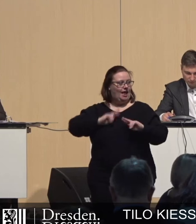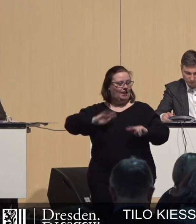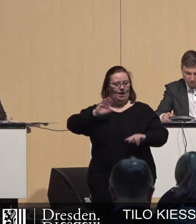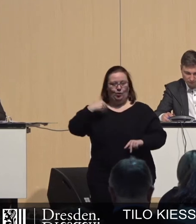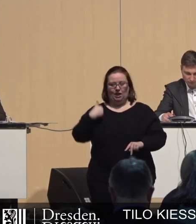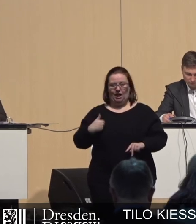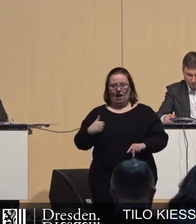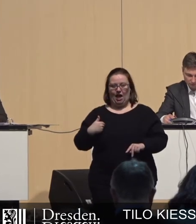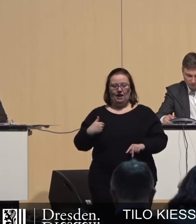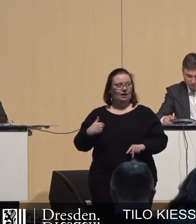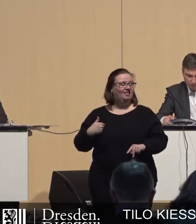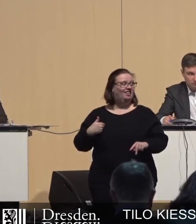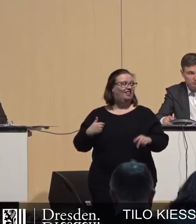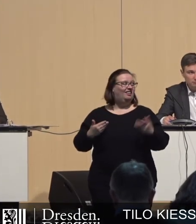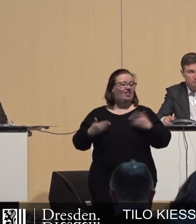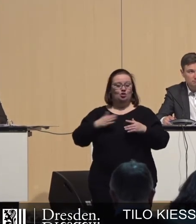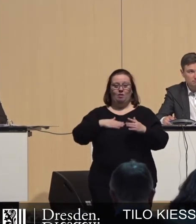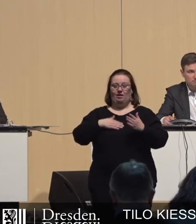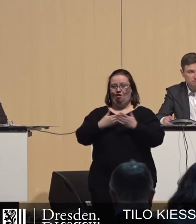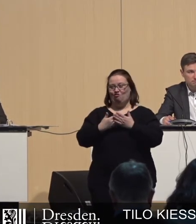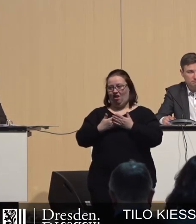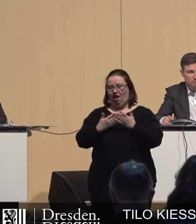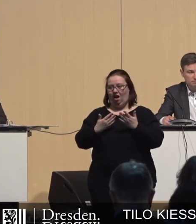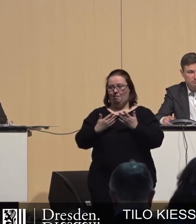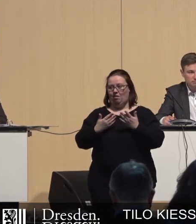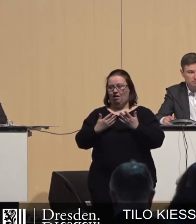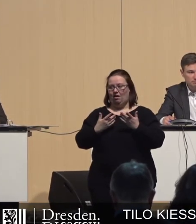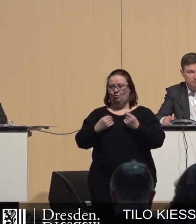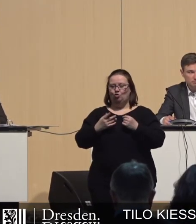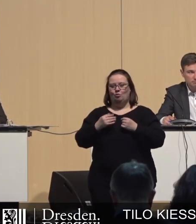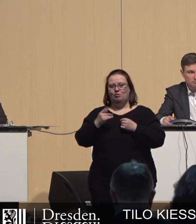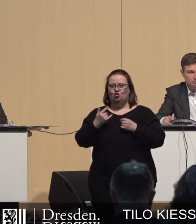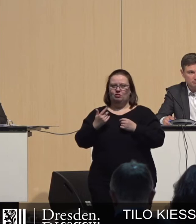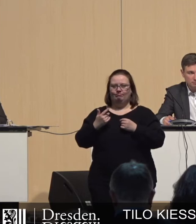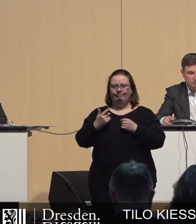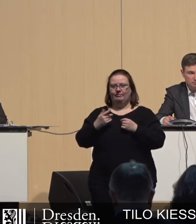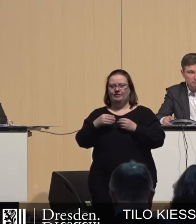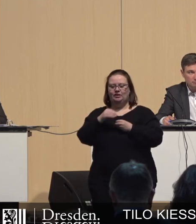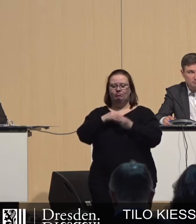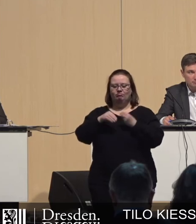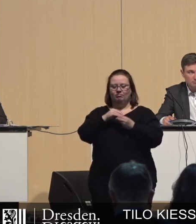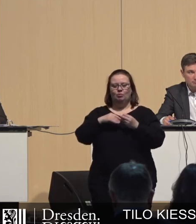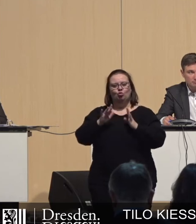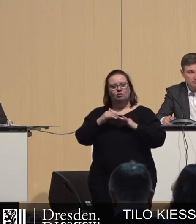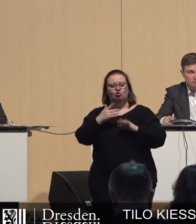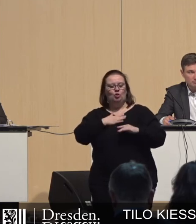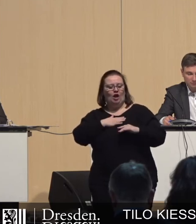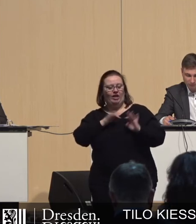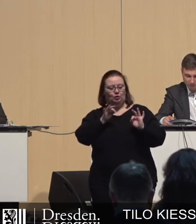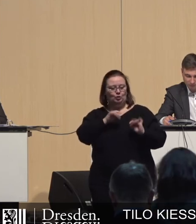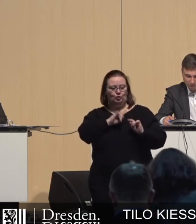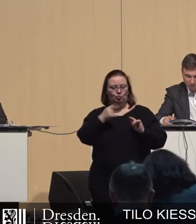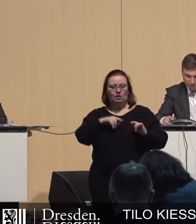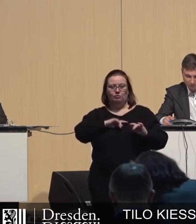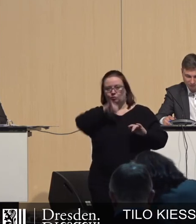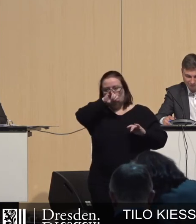ist vielleicht meine Aufgabe am Anfang etwas Wasser in den Wein zu gießen, ein Wein, der sehr wohlschmeckend ist. Selbstverständlich bin ich ein